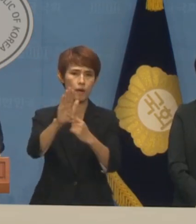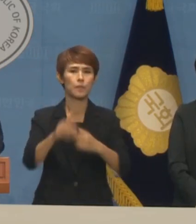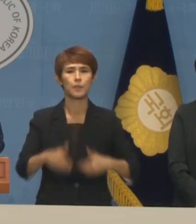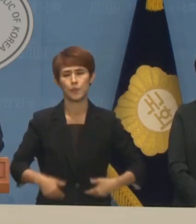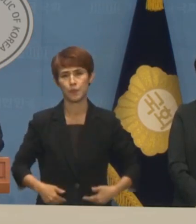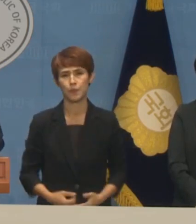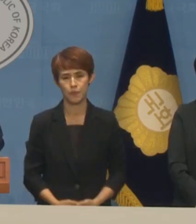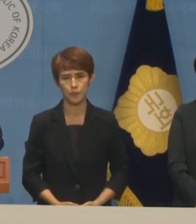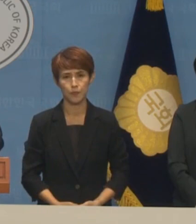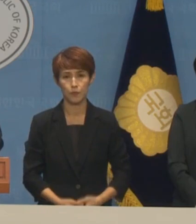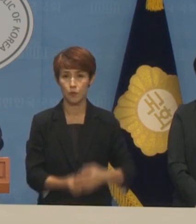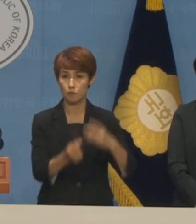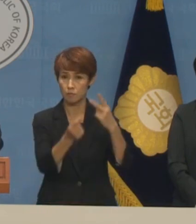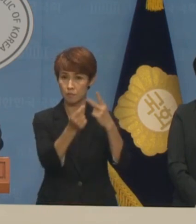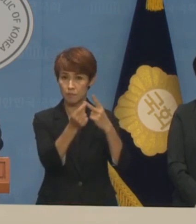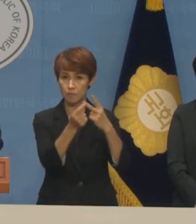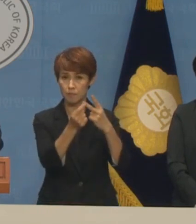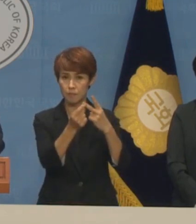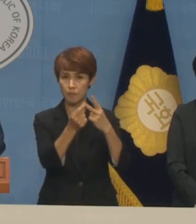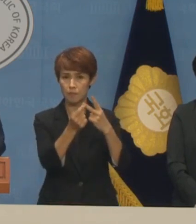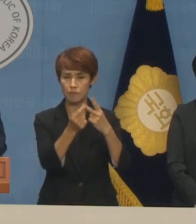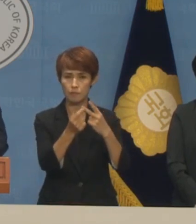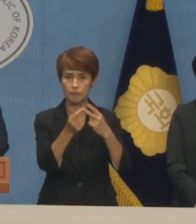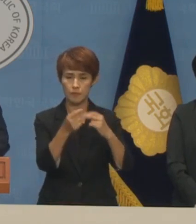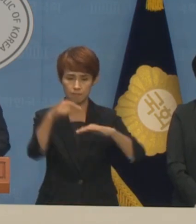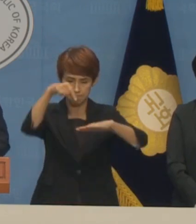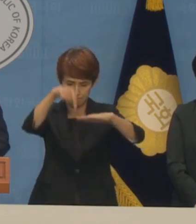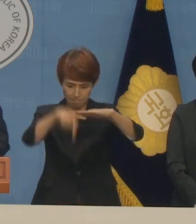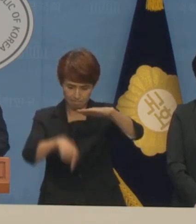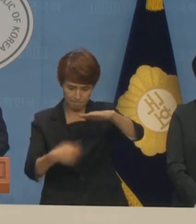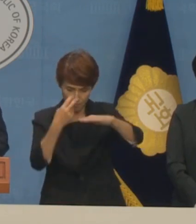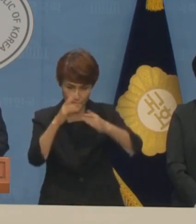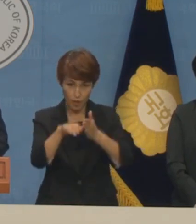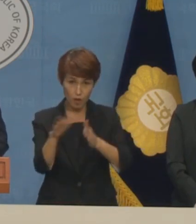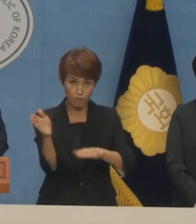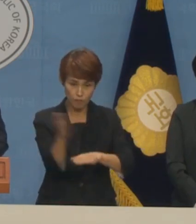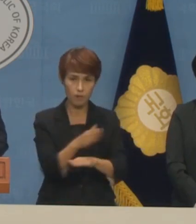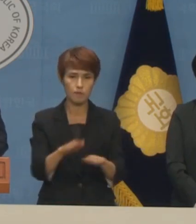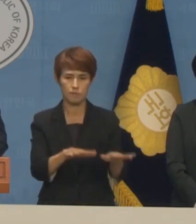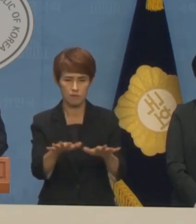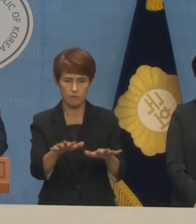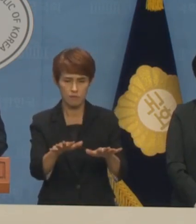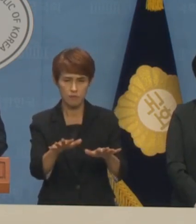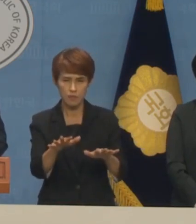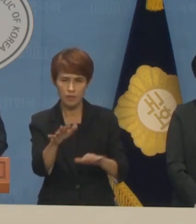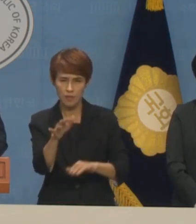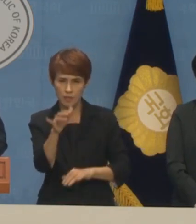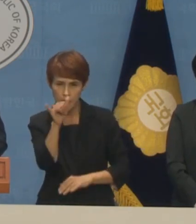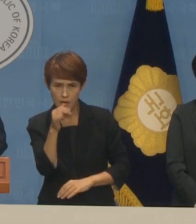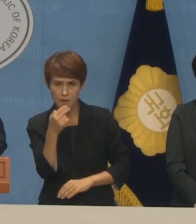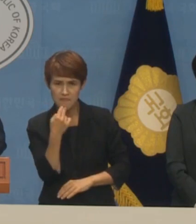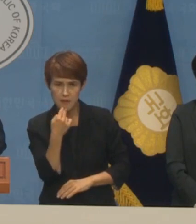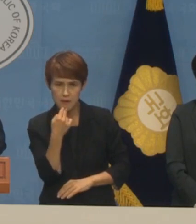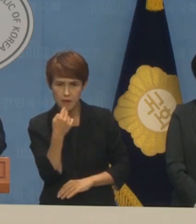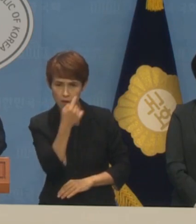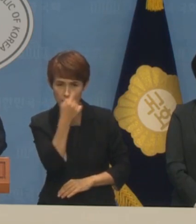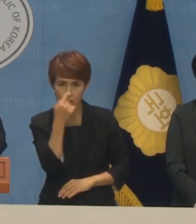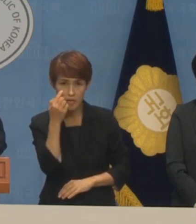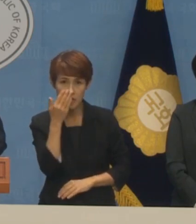합니다. 둘째, 시추 단계부터 미소 지진 등 전조 증상을 인지할 수